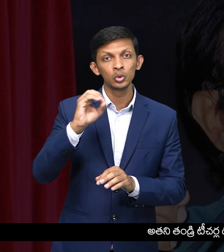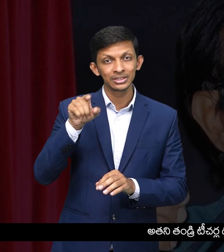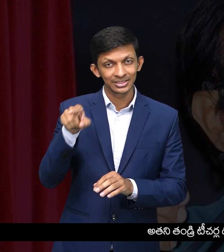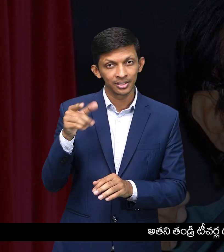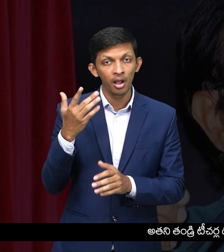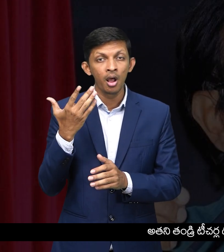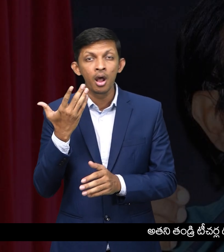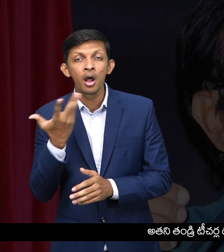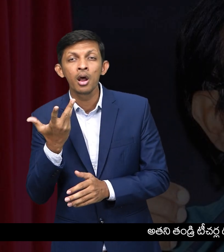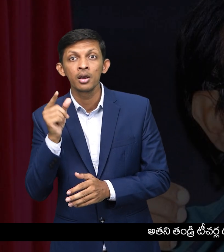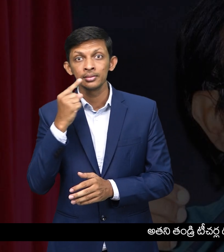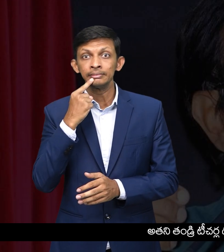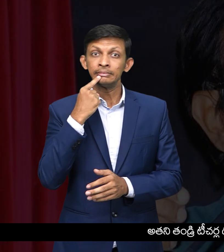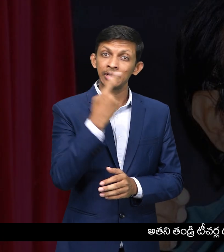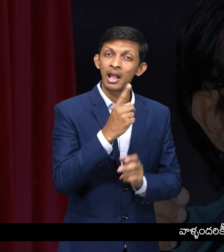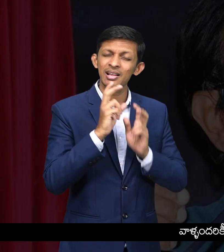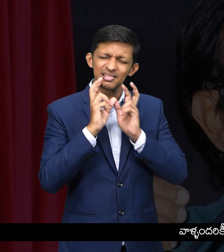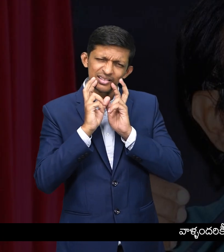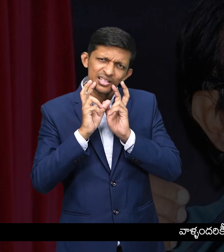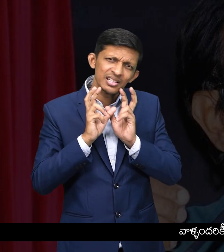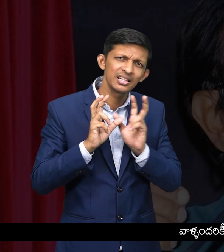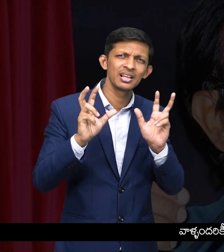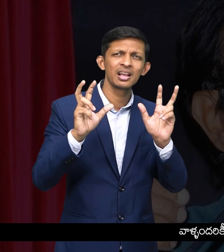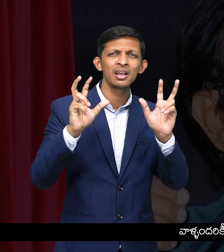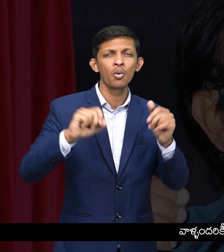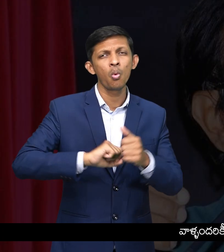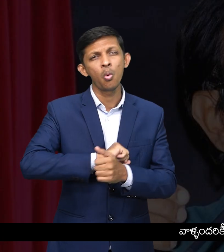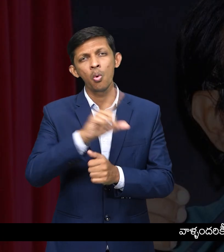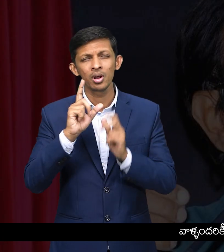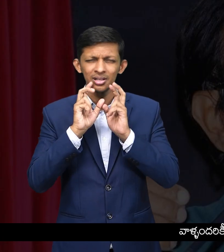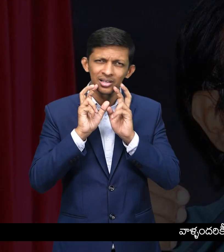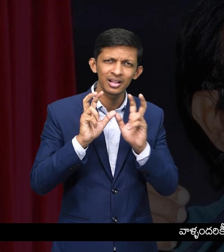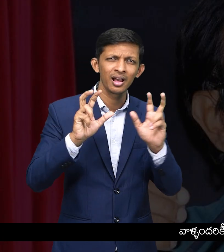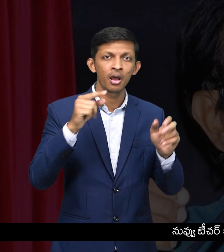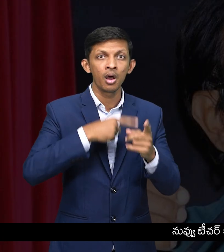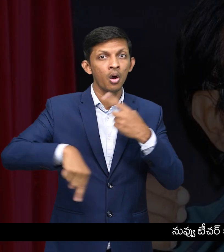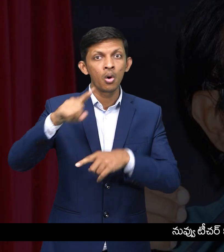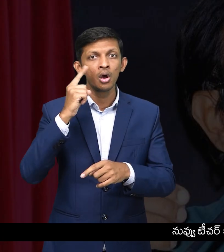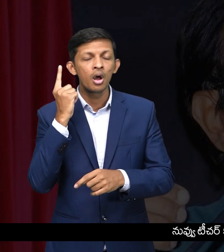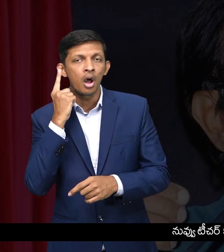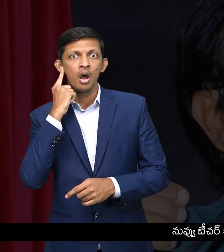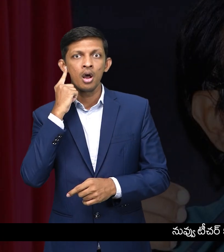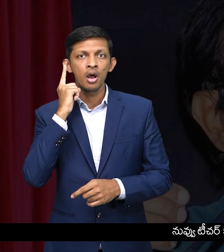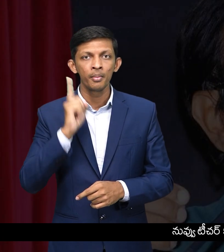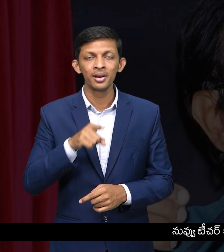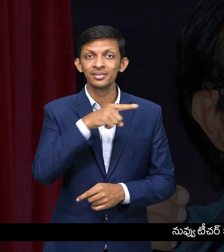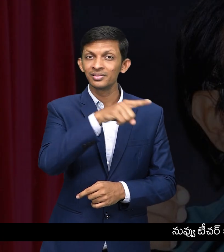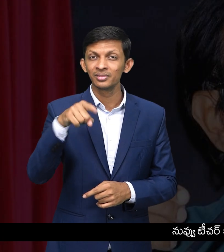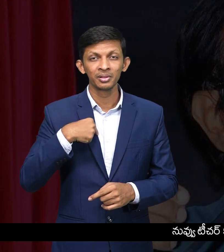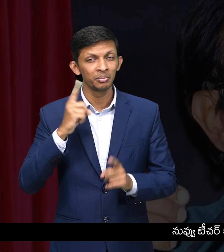పట్టుకుని వాళ్లందరికీ వినిపించేలా బిగ్గరగా అన్నాడు, నువ్వు టీచర్ కాబట్టి నేను ఏమీ